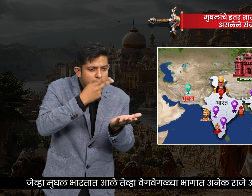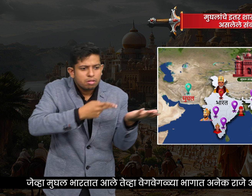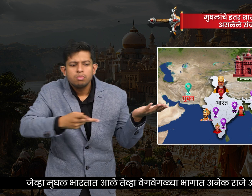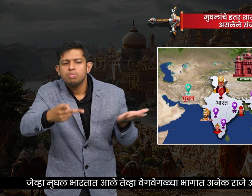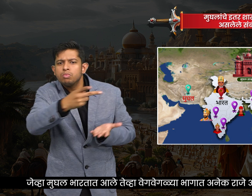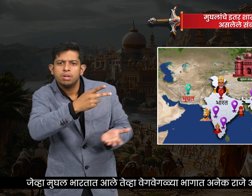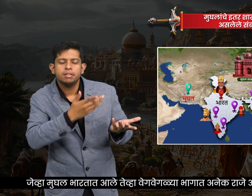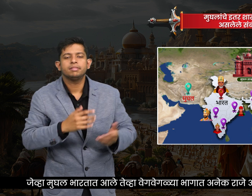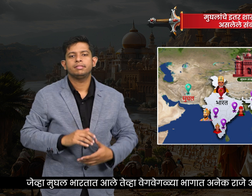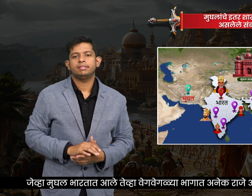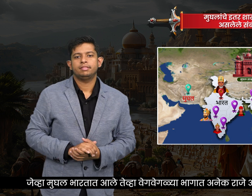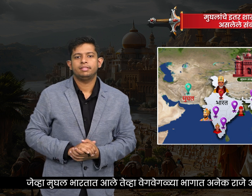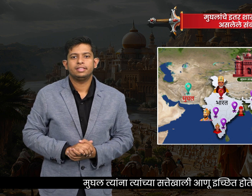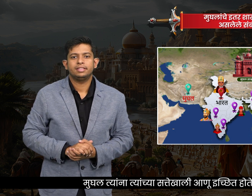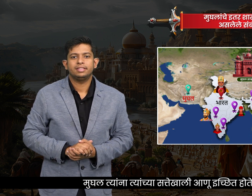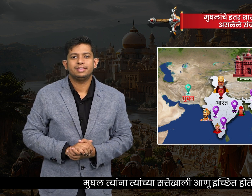सरदार होते.